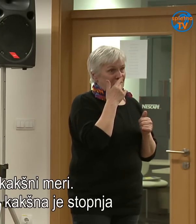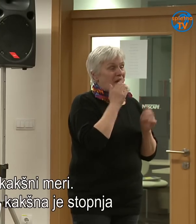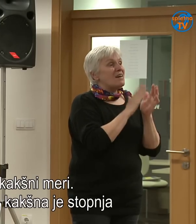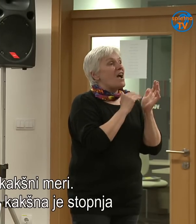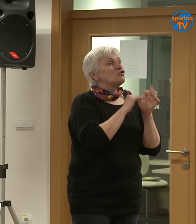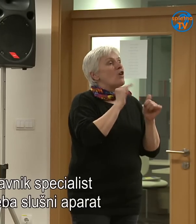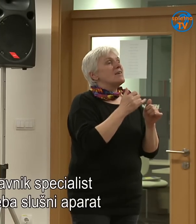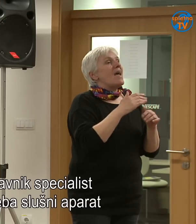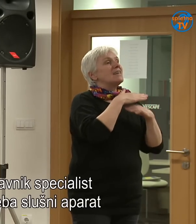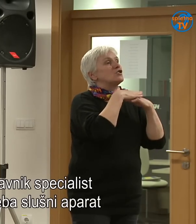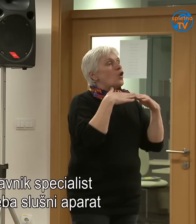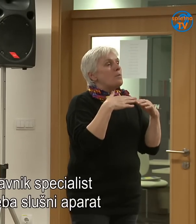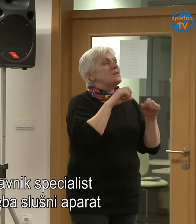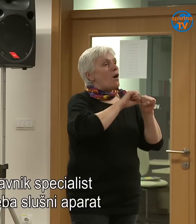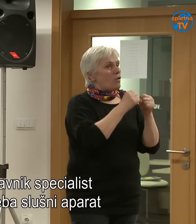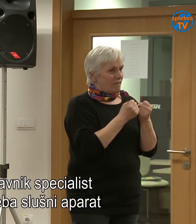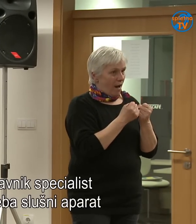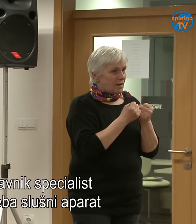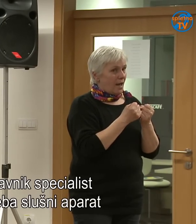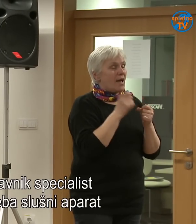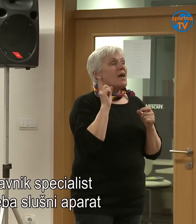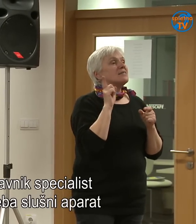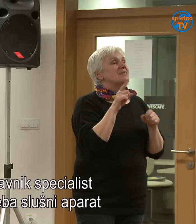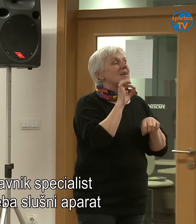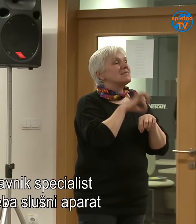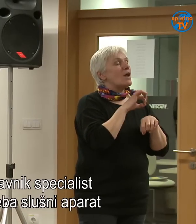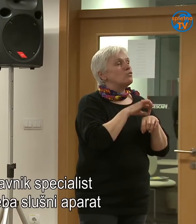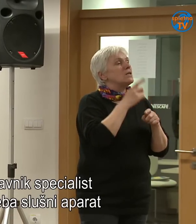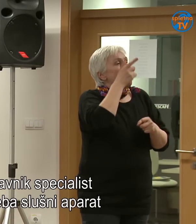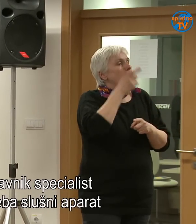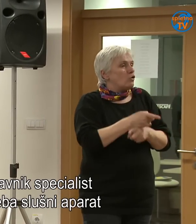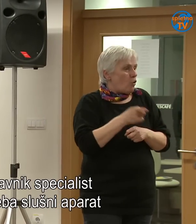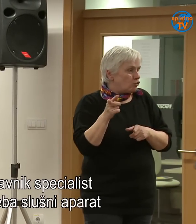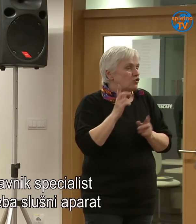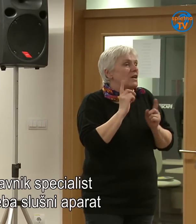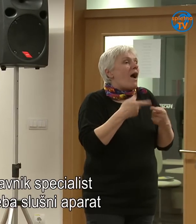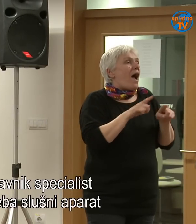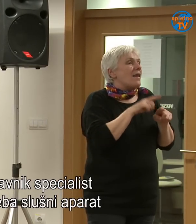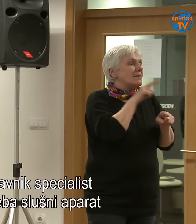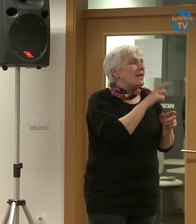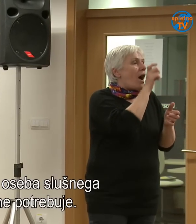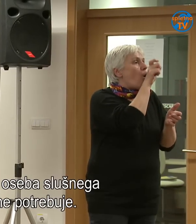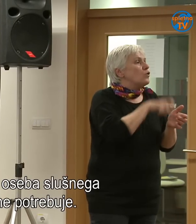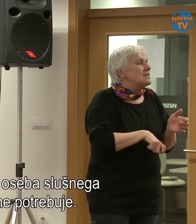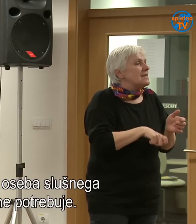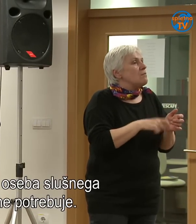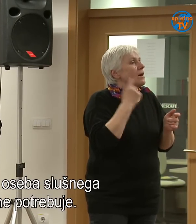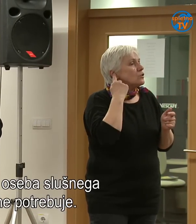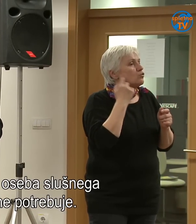kakšna je stopnja okvare, se zdravnik specialist odloči, ali ta oseba slušni aparat